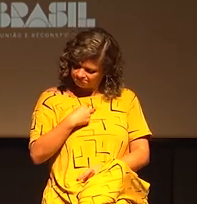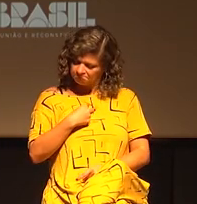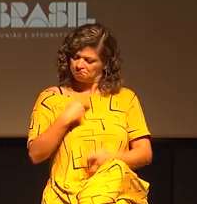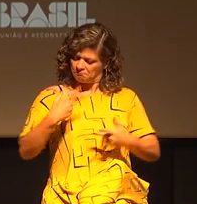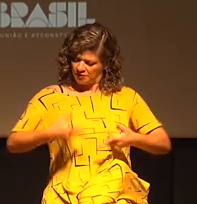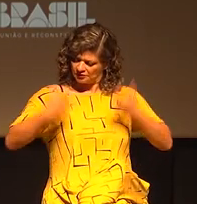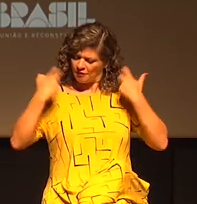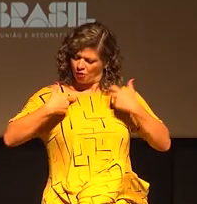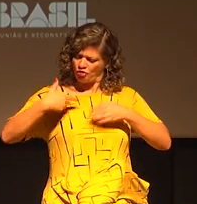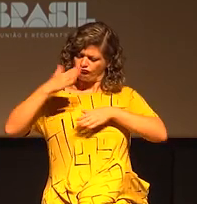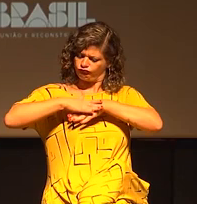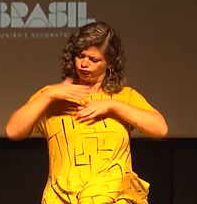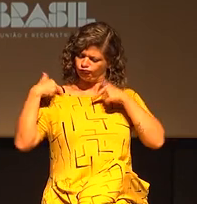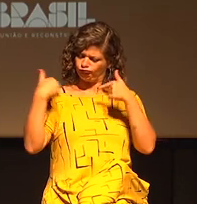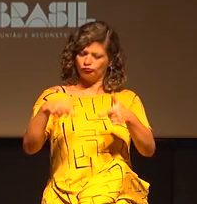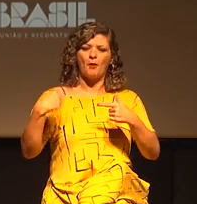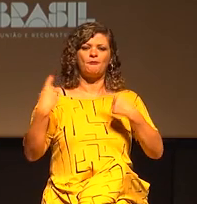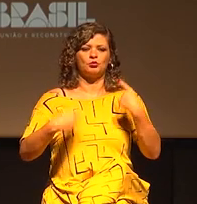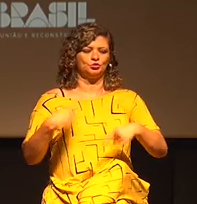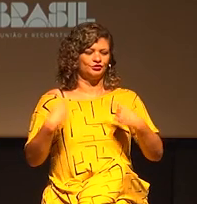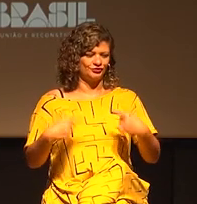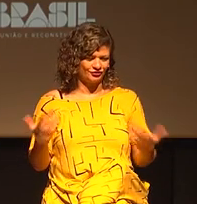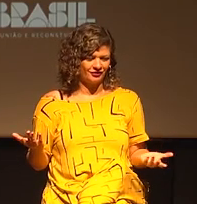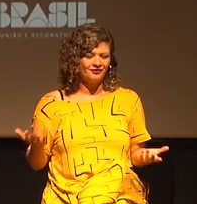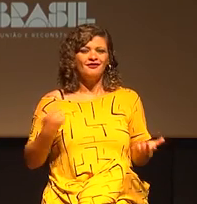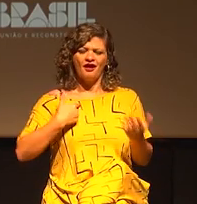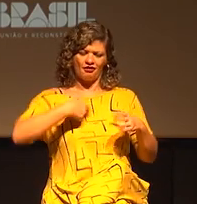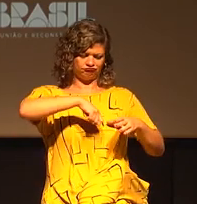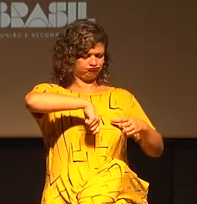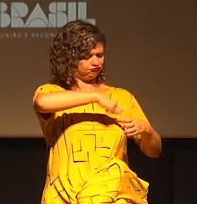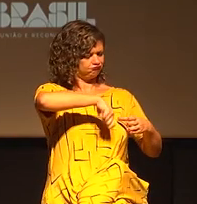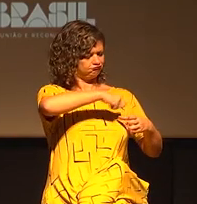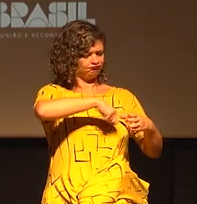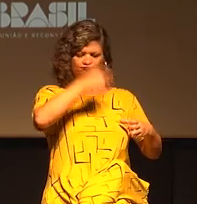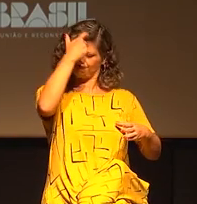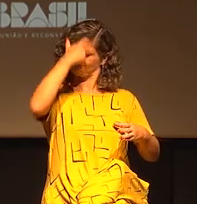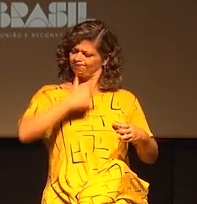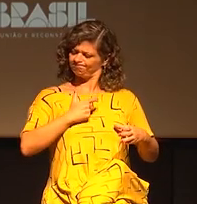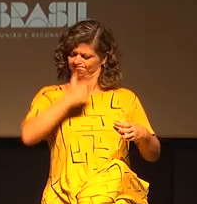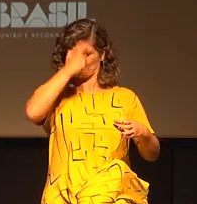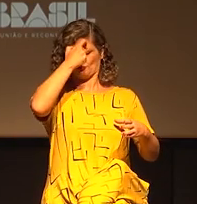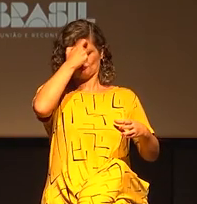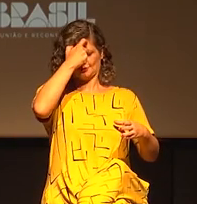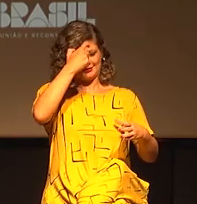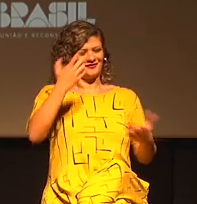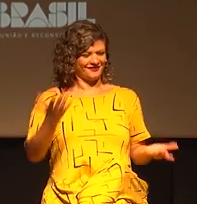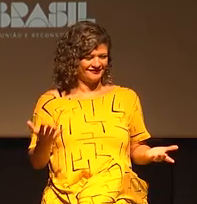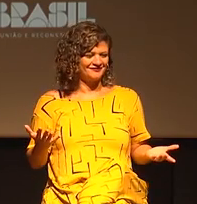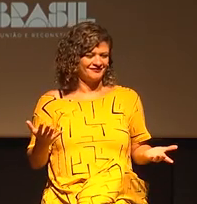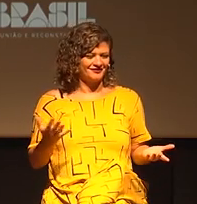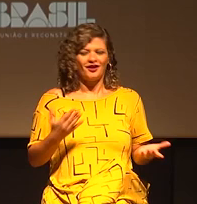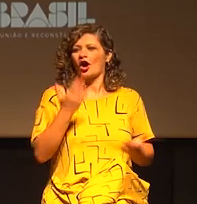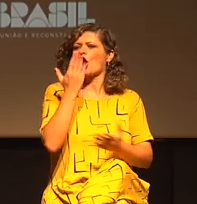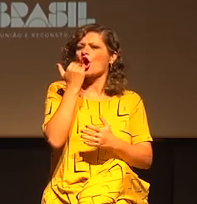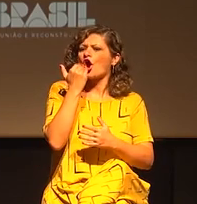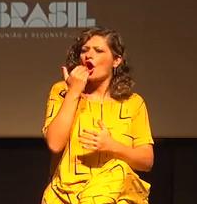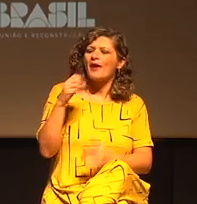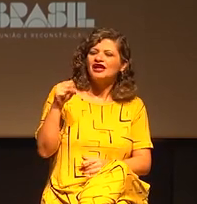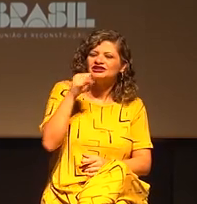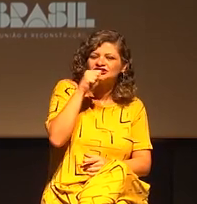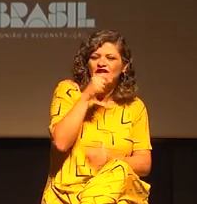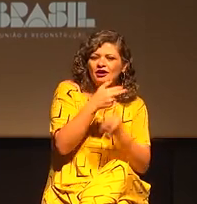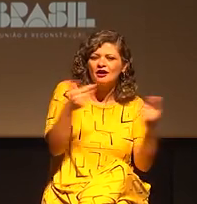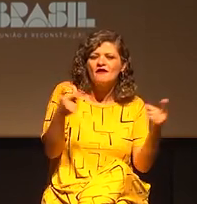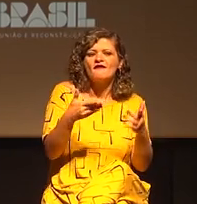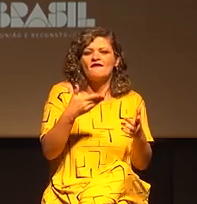Eh então elas cozinhando elas estão lá se tornando sujeitas fazendo escolhas por comeu vegetal porque muitas vezes tem